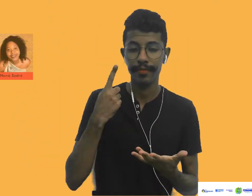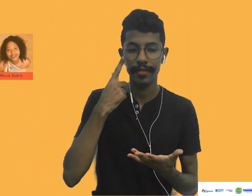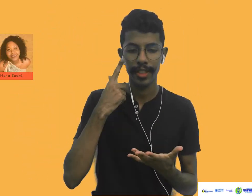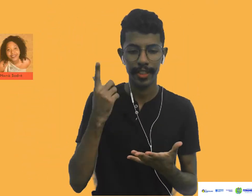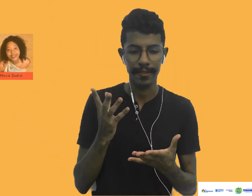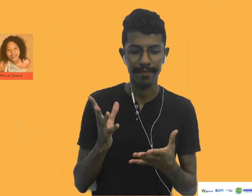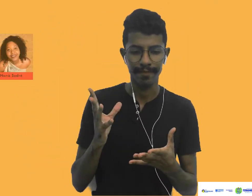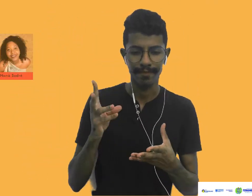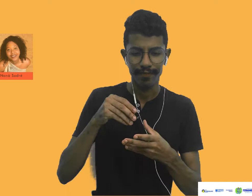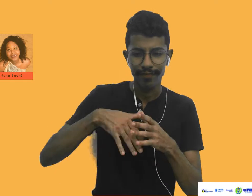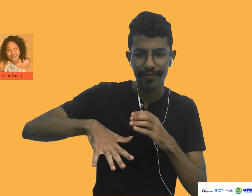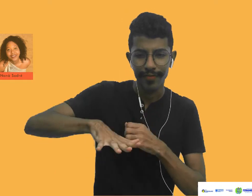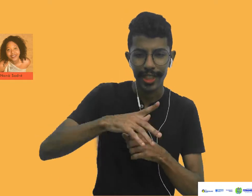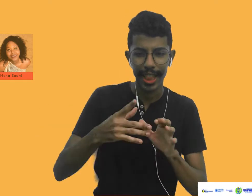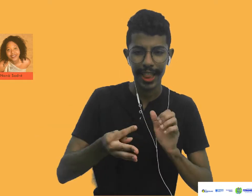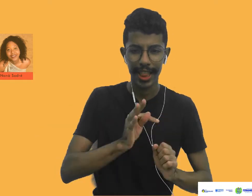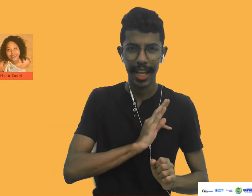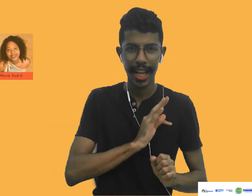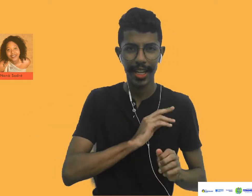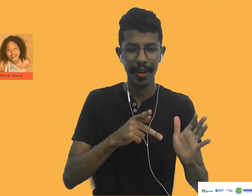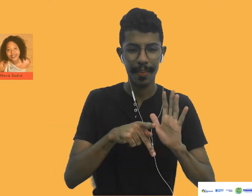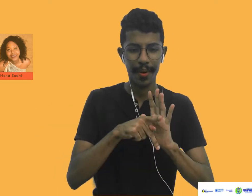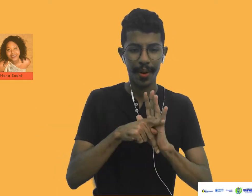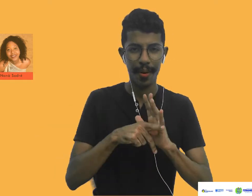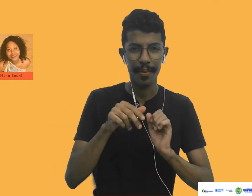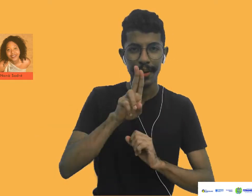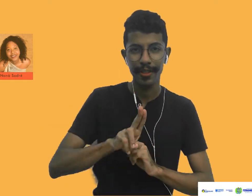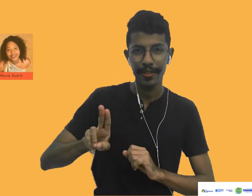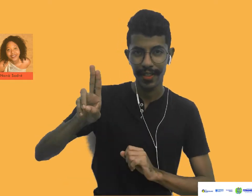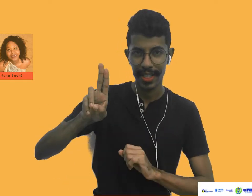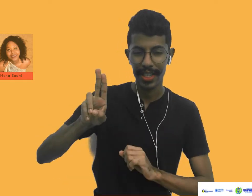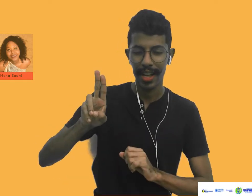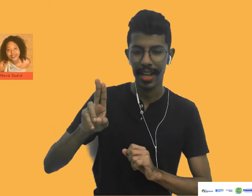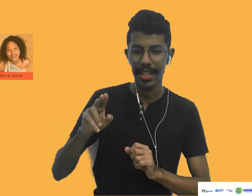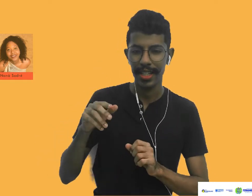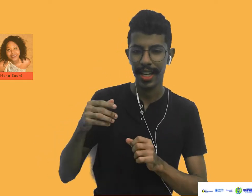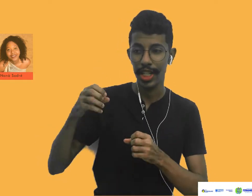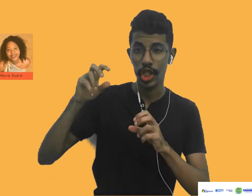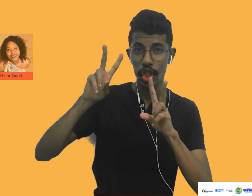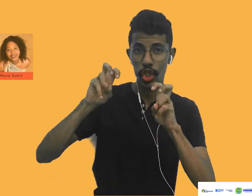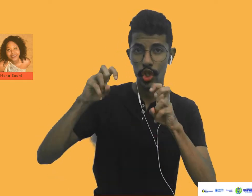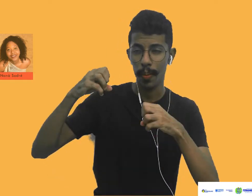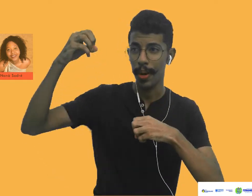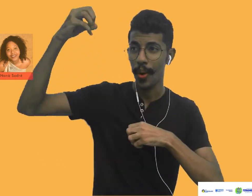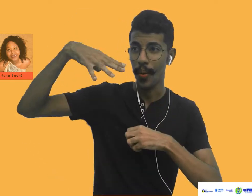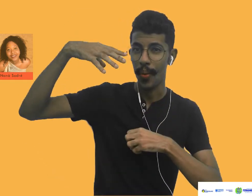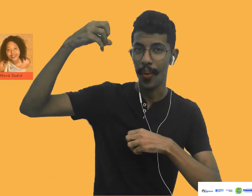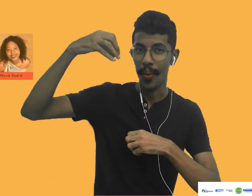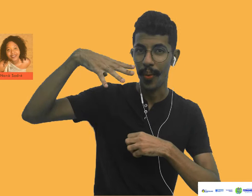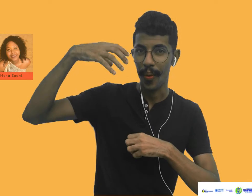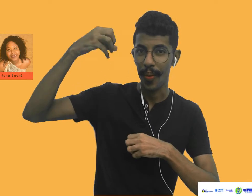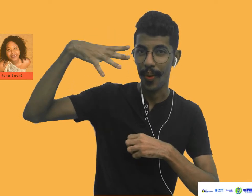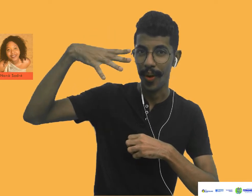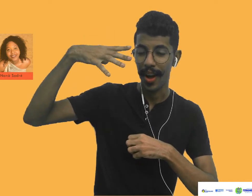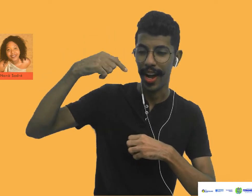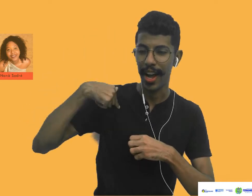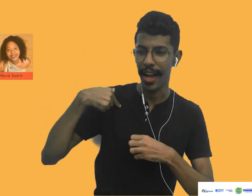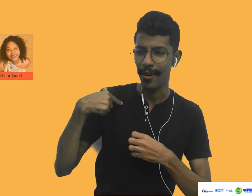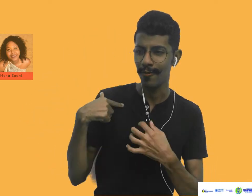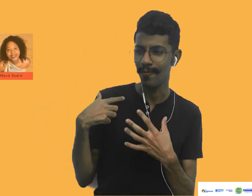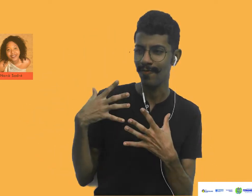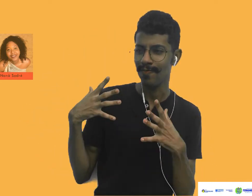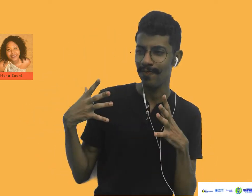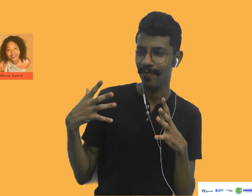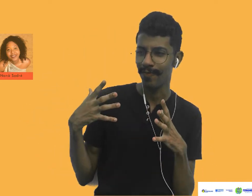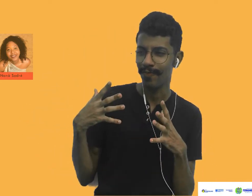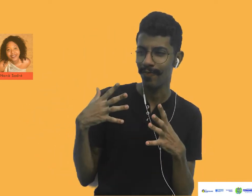Então, dentro das técnicas da universidade, a iluminação eu abracei, né? E eu abracei